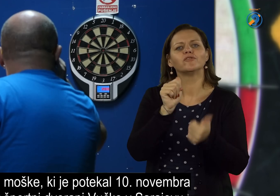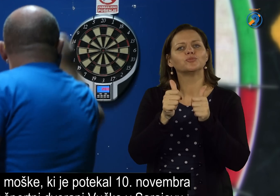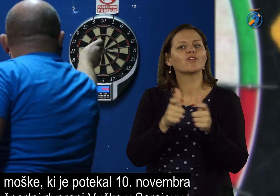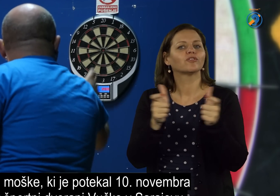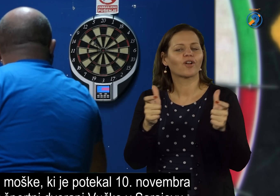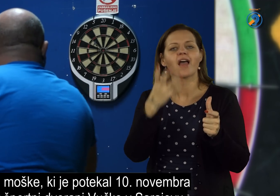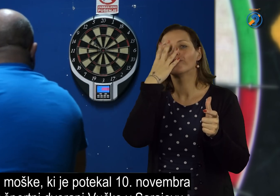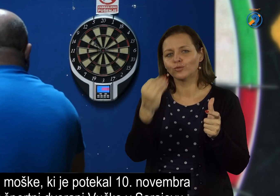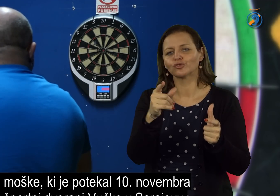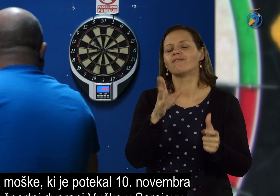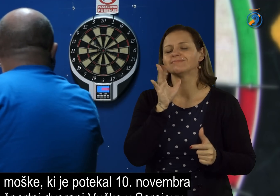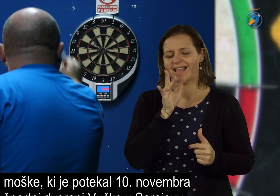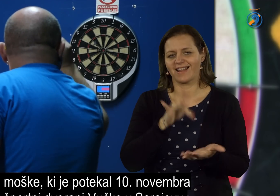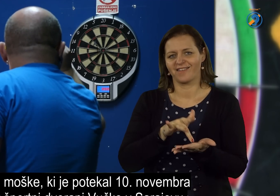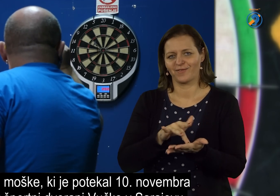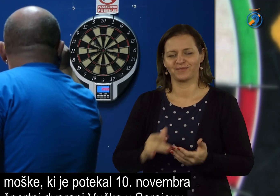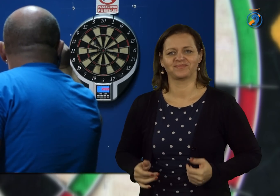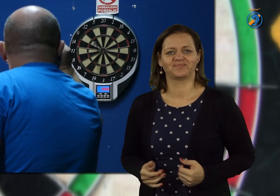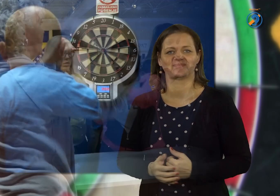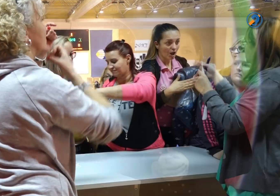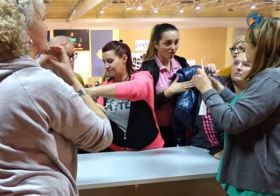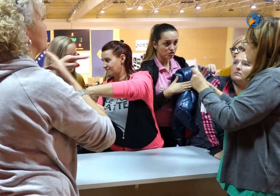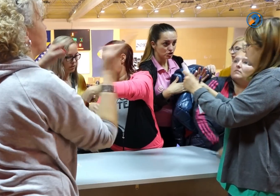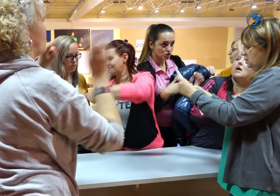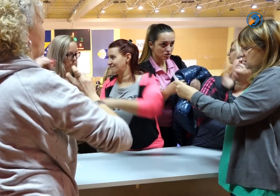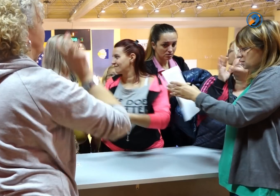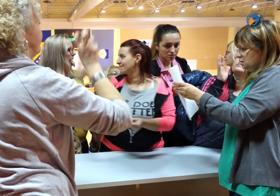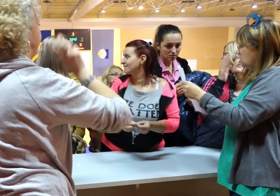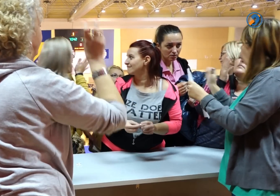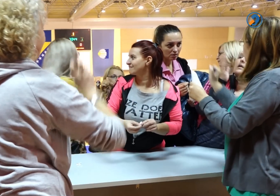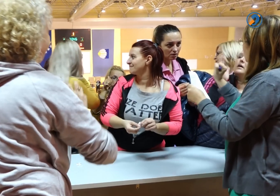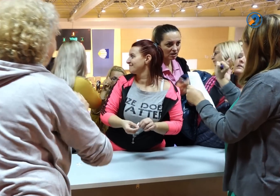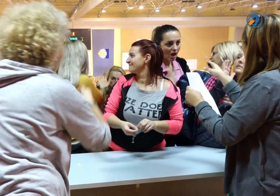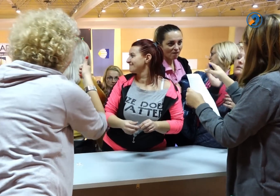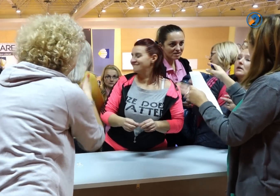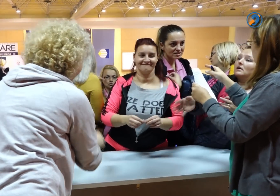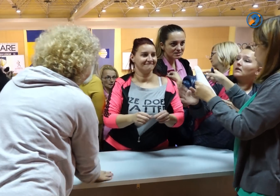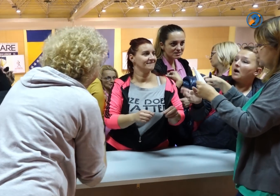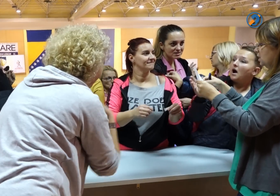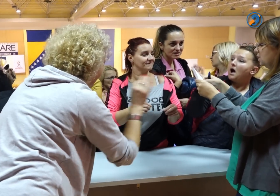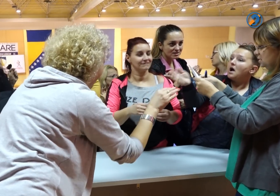potekal 10. novembra v športni dvorani Vučko v Sarajevu.